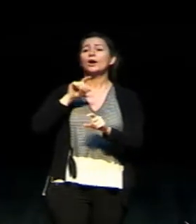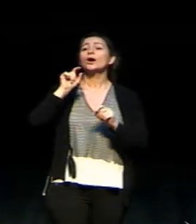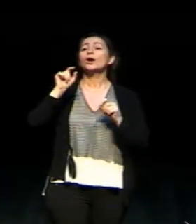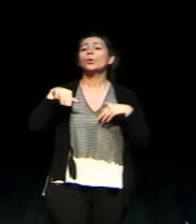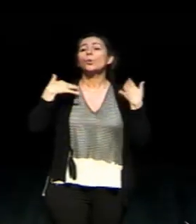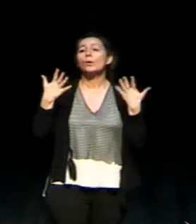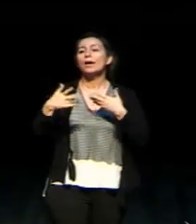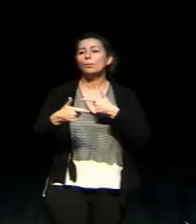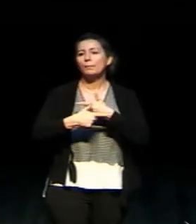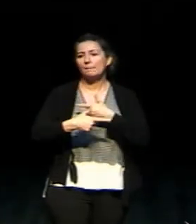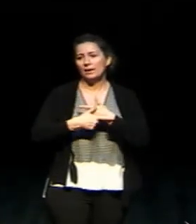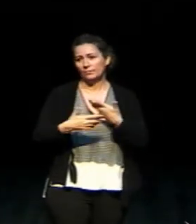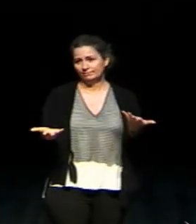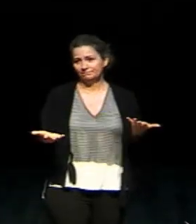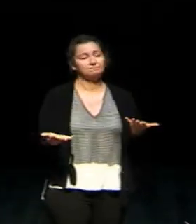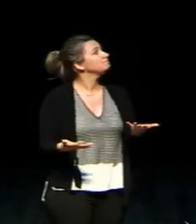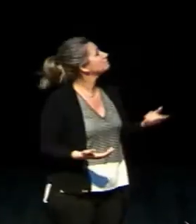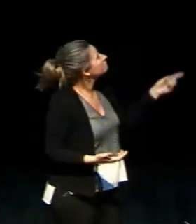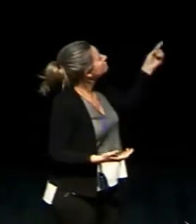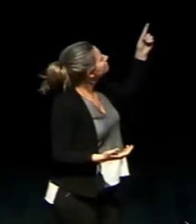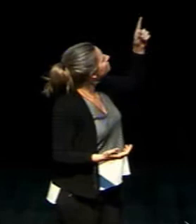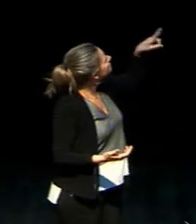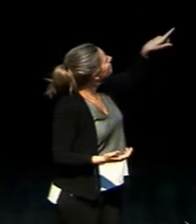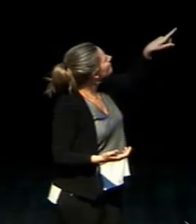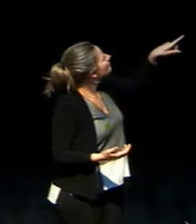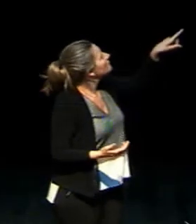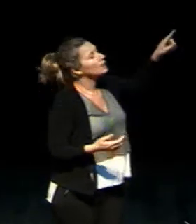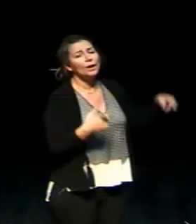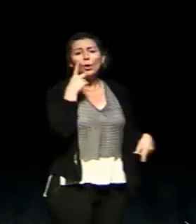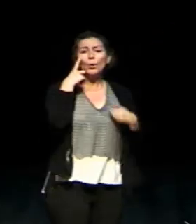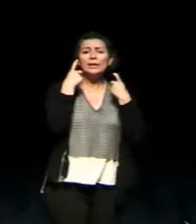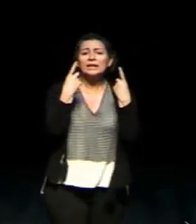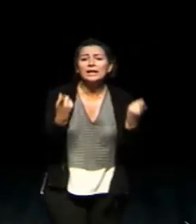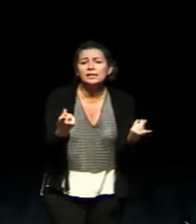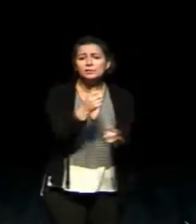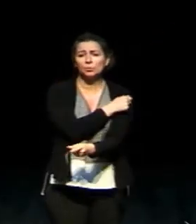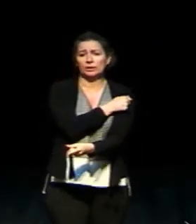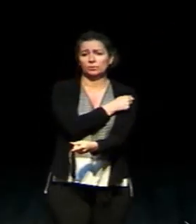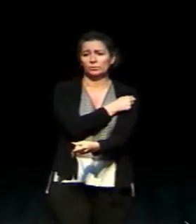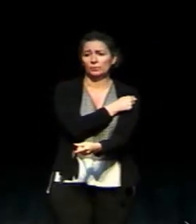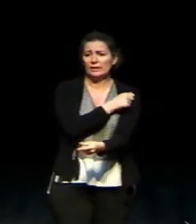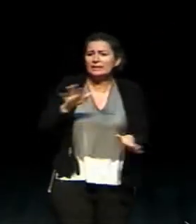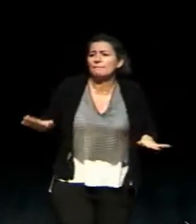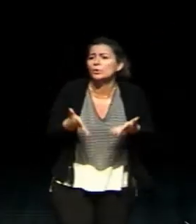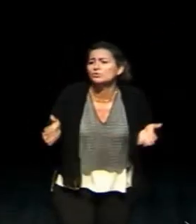Como ouvintes, existe a influência do português. E qual é o papel da primeira língua dentro do ensino da segunda língua como língua